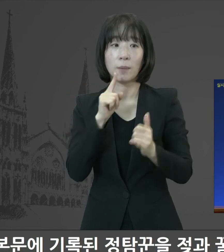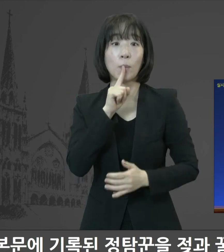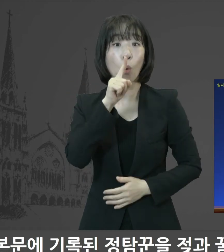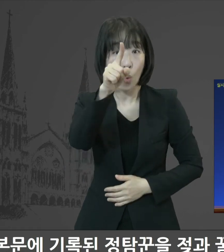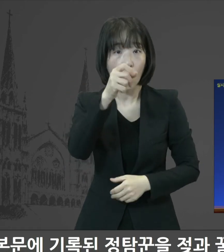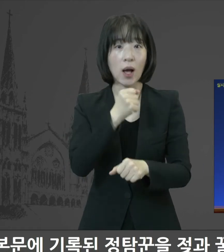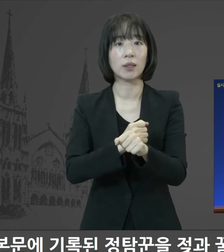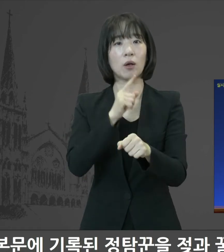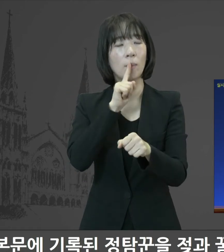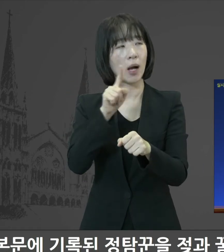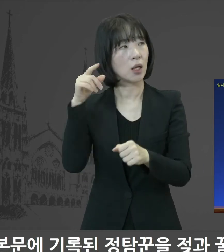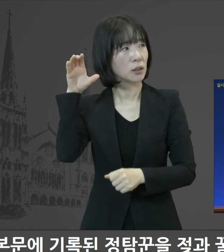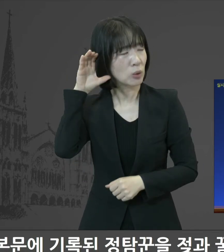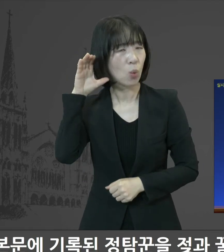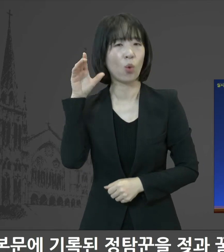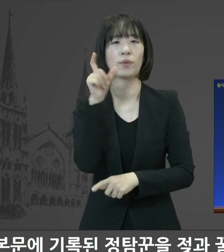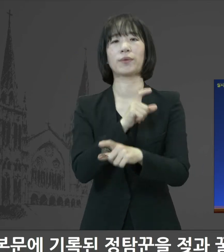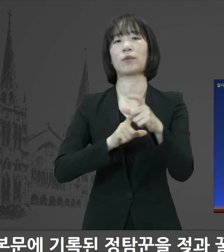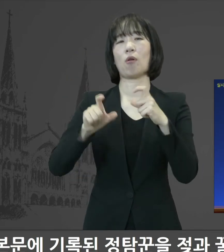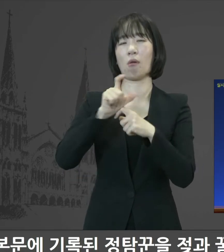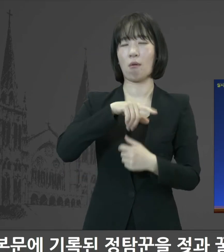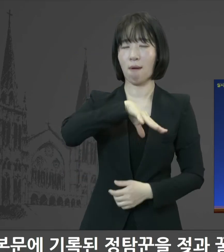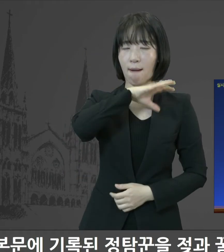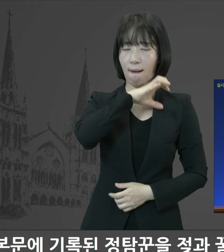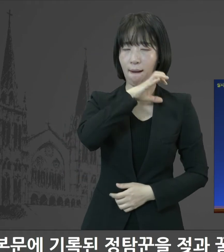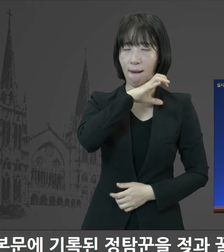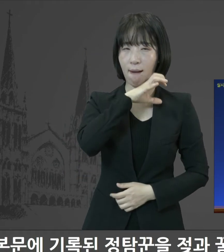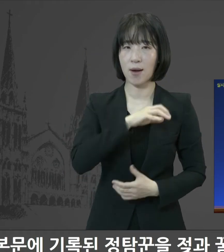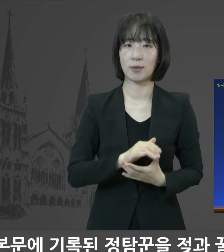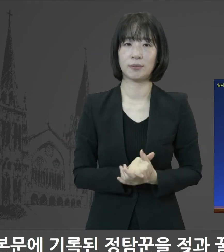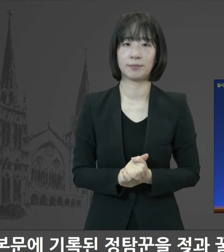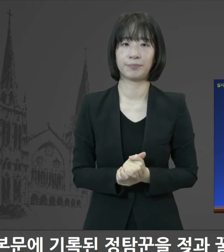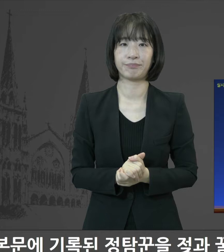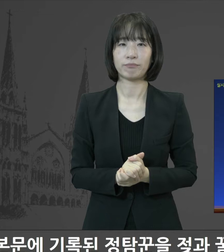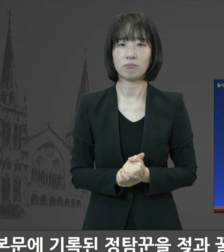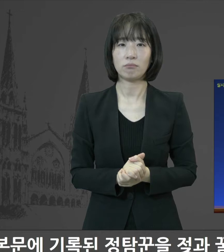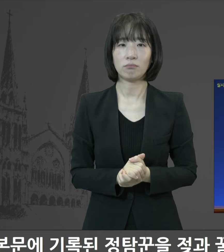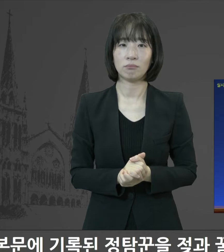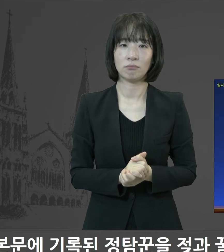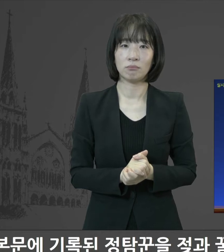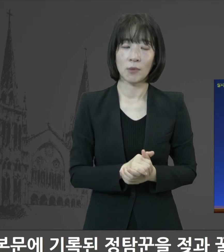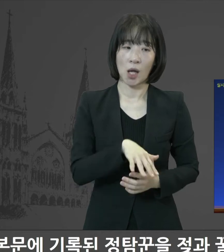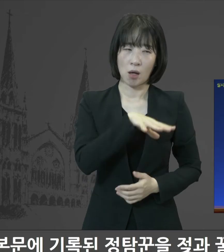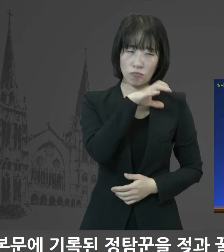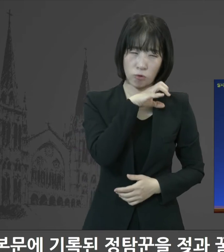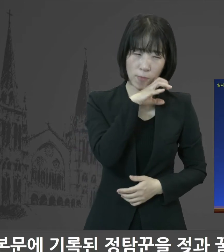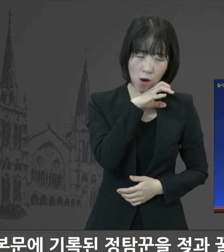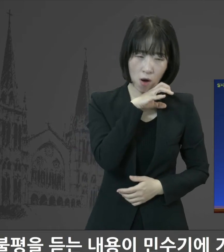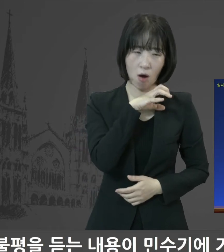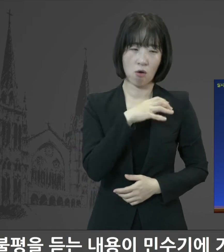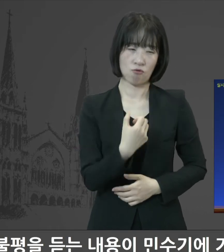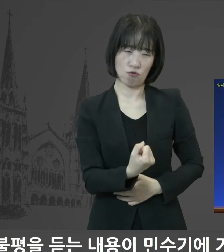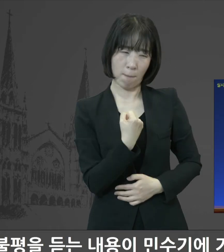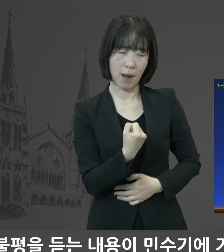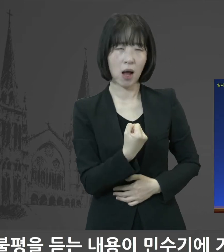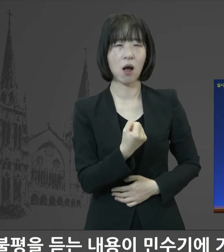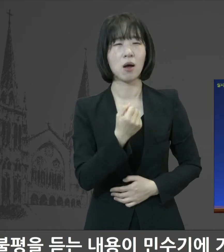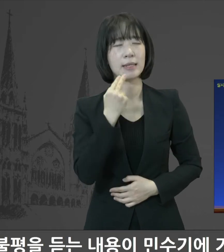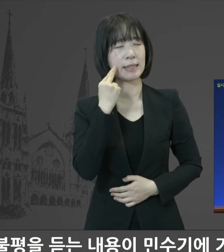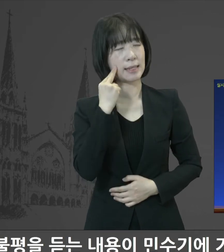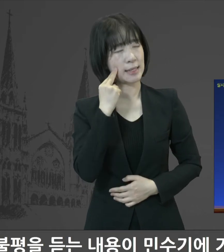사건이 민수기에 기록되어 있는 불평과 원망 중에서도 가장